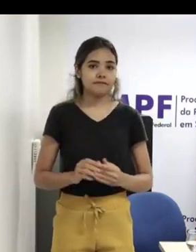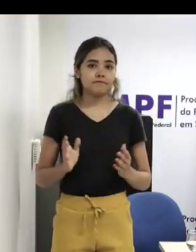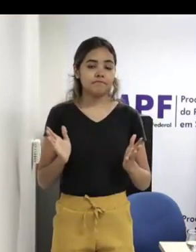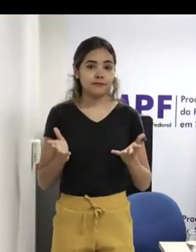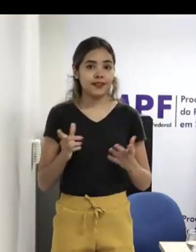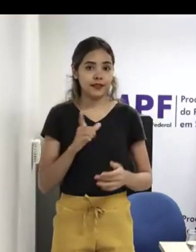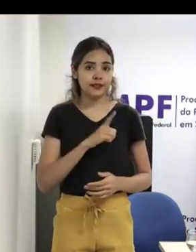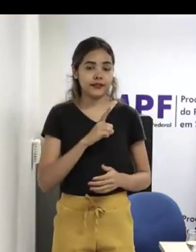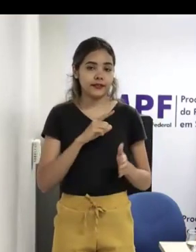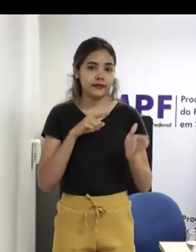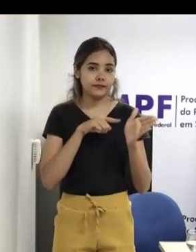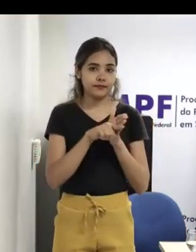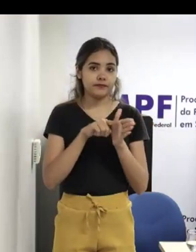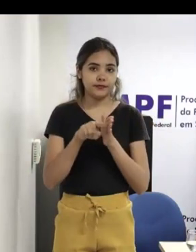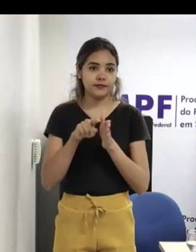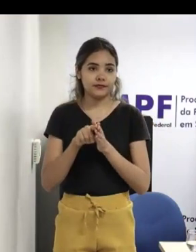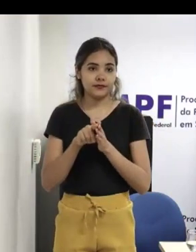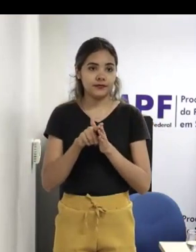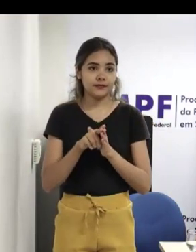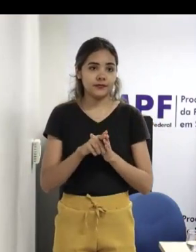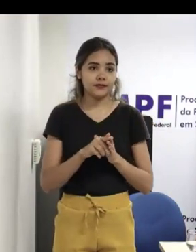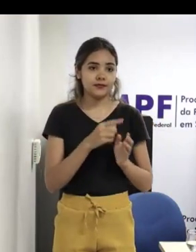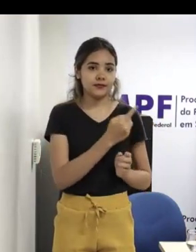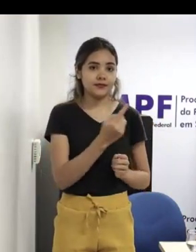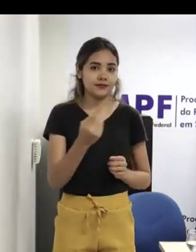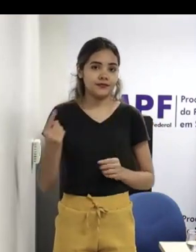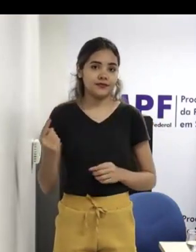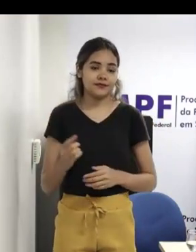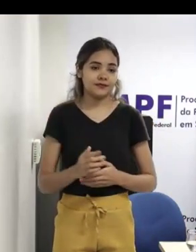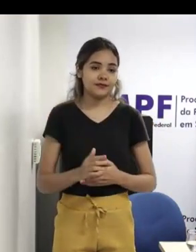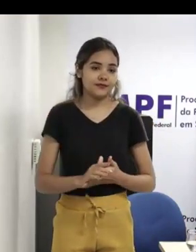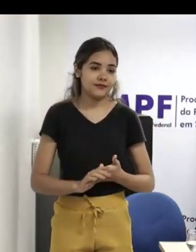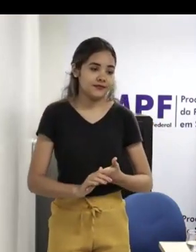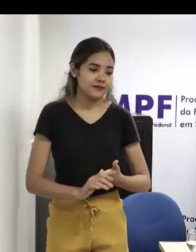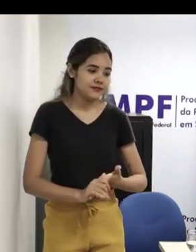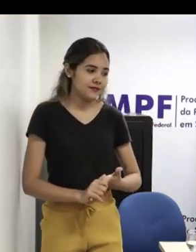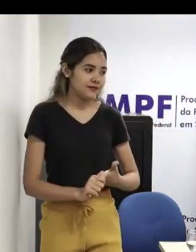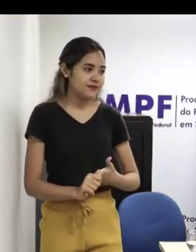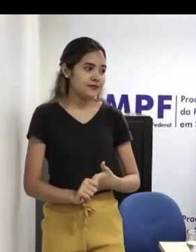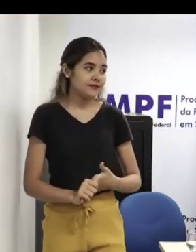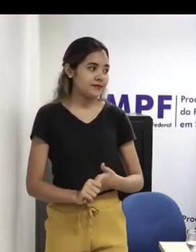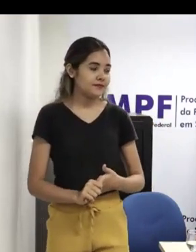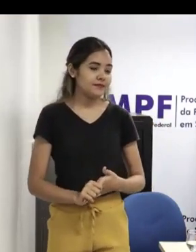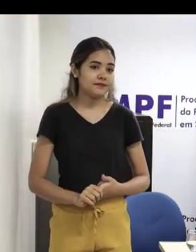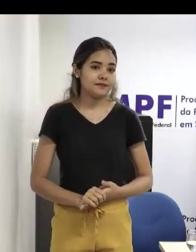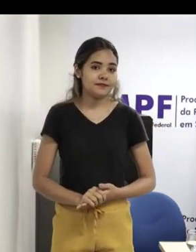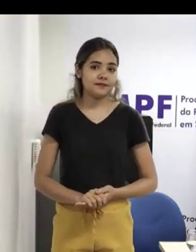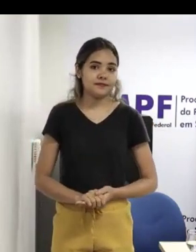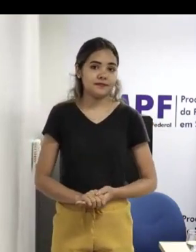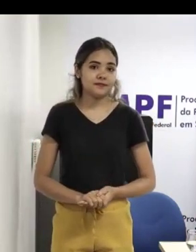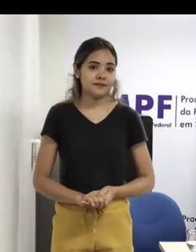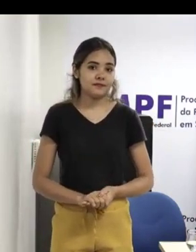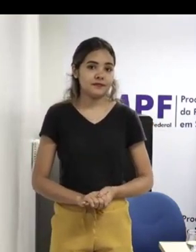plateia e só antes de falar só considerando a nossa também articulação com as